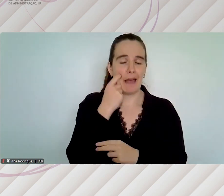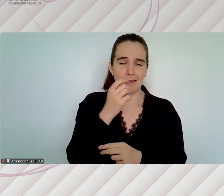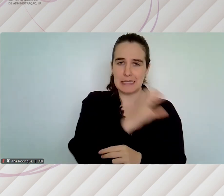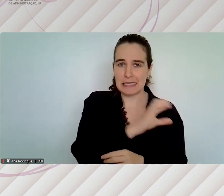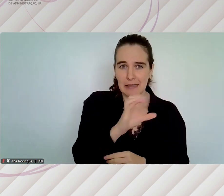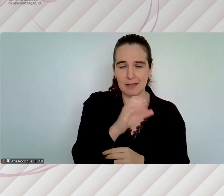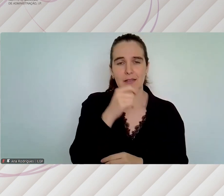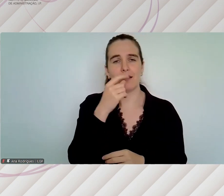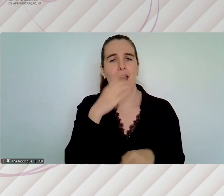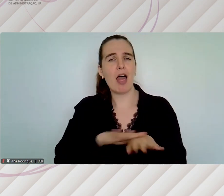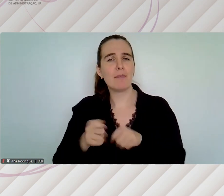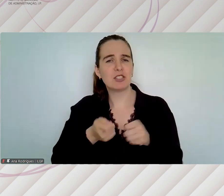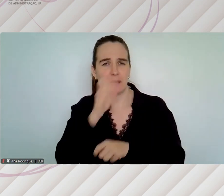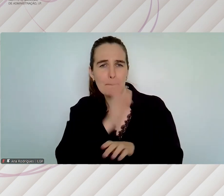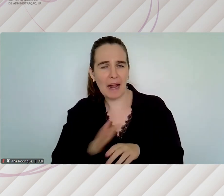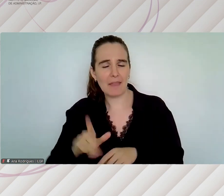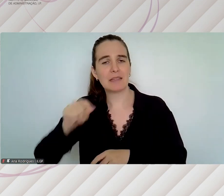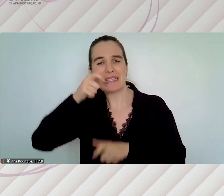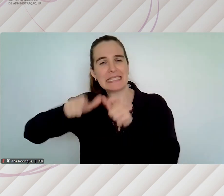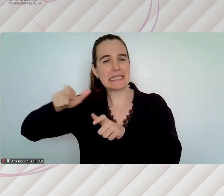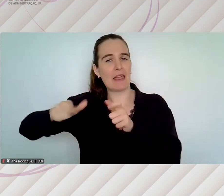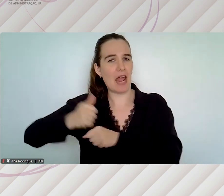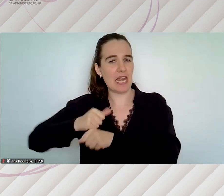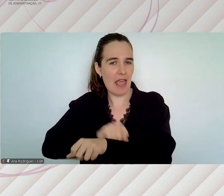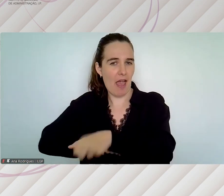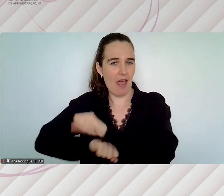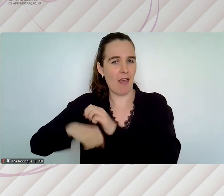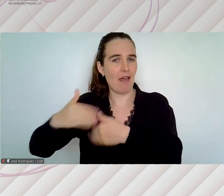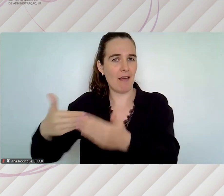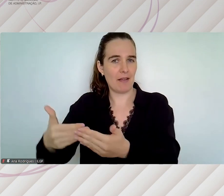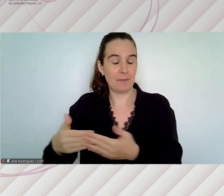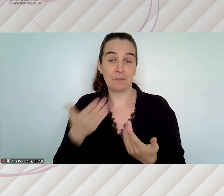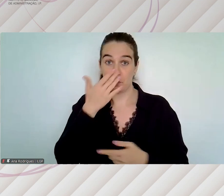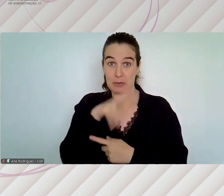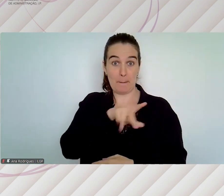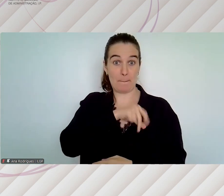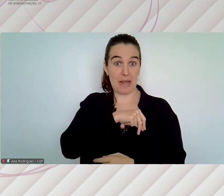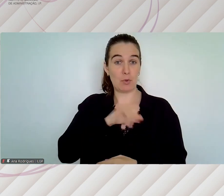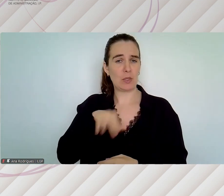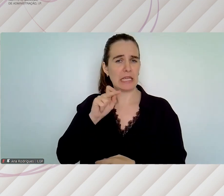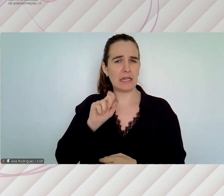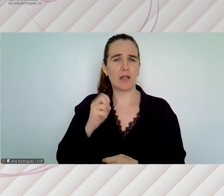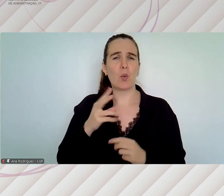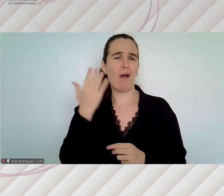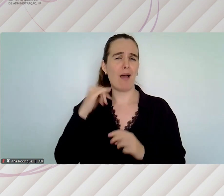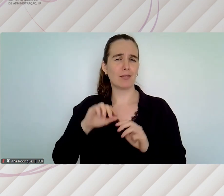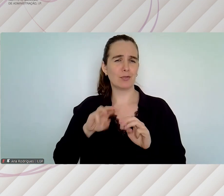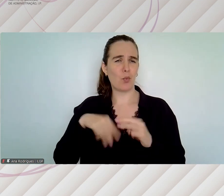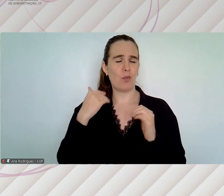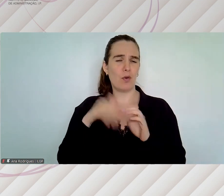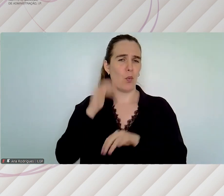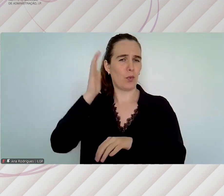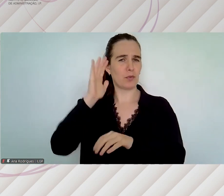administrativa e cidadania. E através de iniciativas como o Prémio INA, os webinars temáticos, os programas de